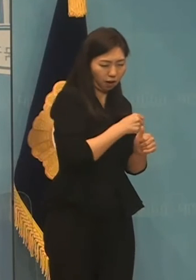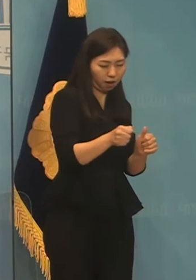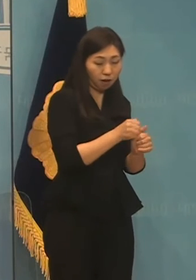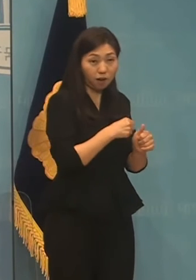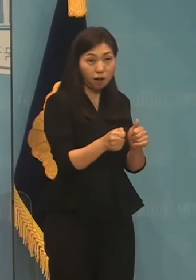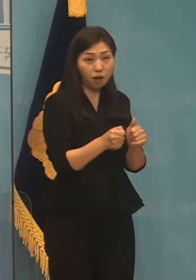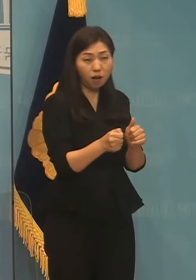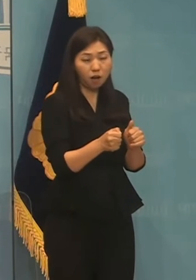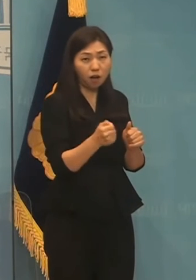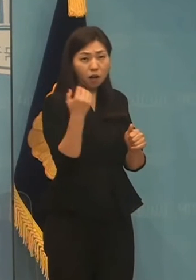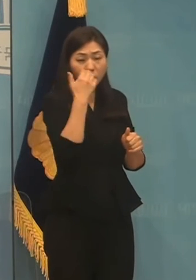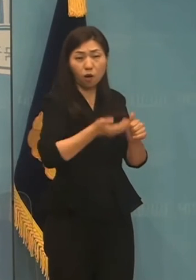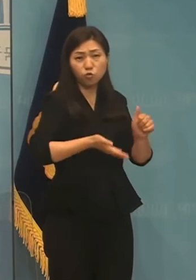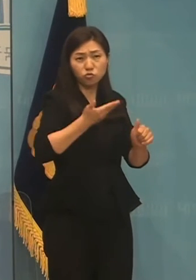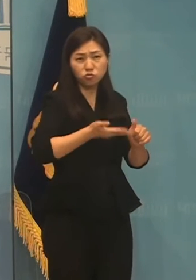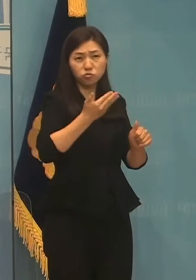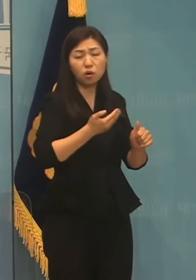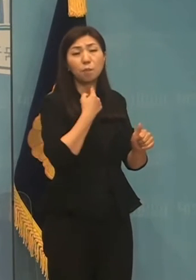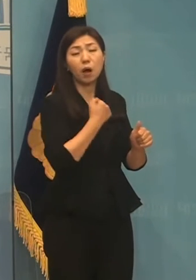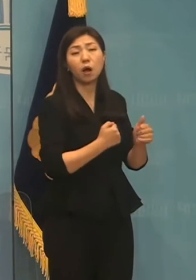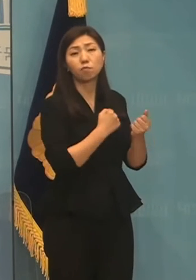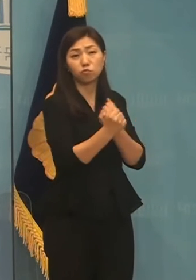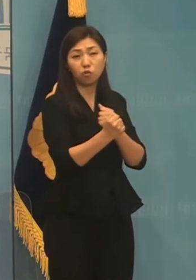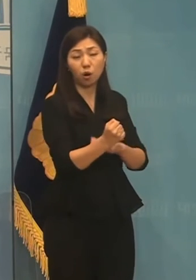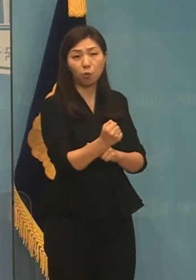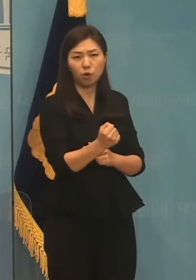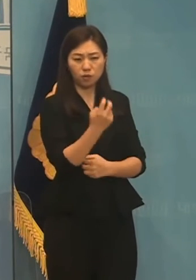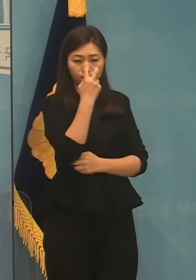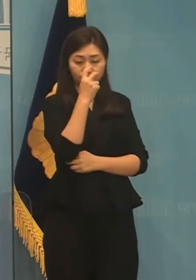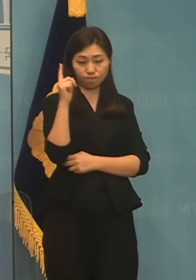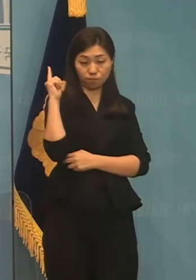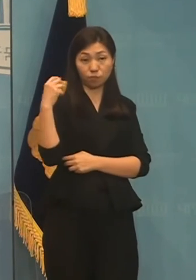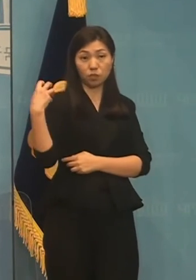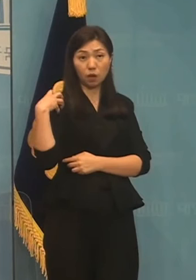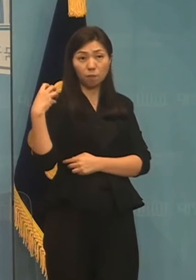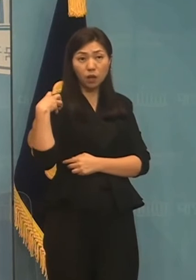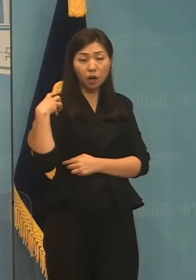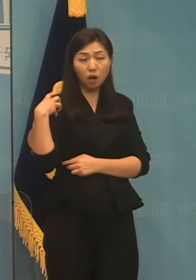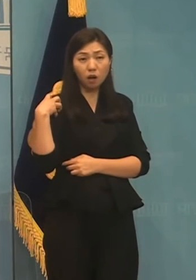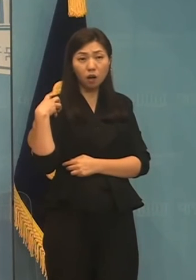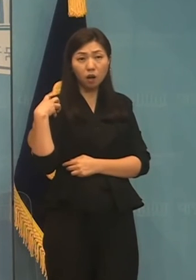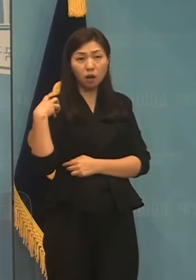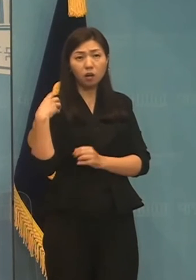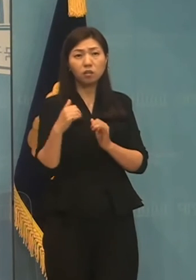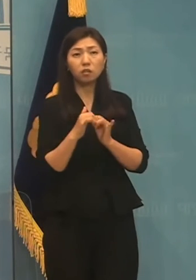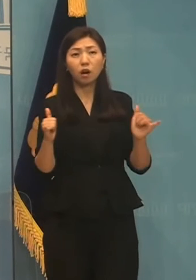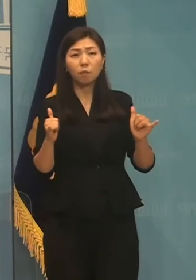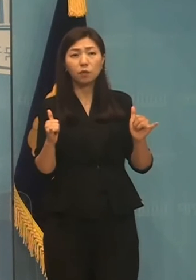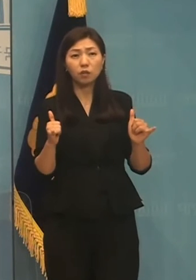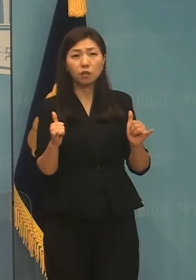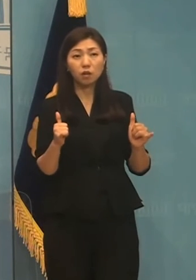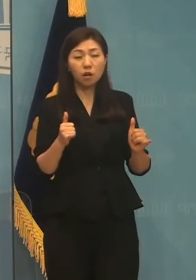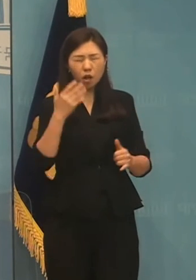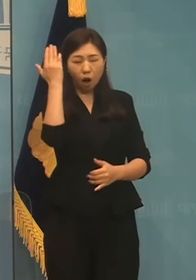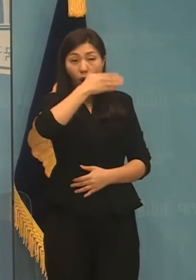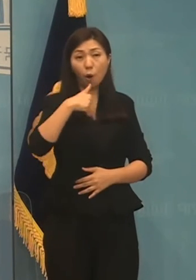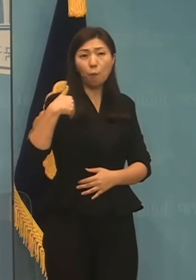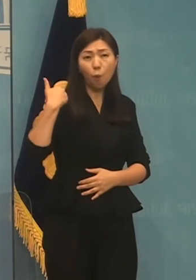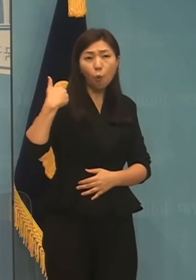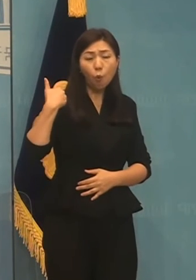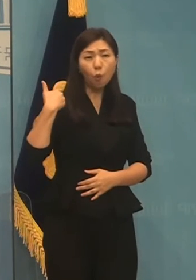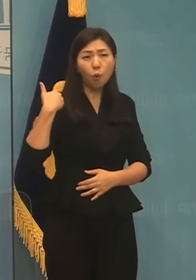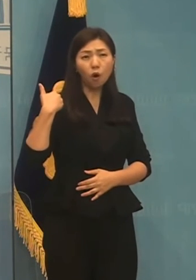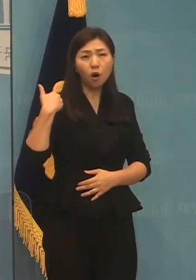일어났는데 누구하고 당직사관 이 일을 모를 정도 기본적인 수세 과의 자체가